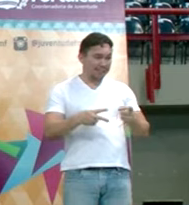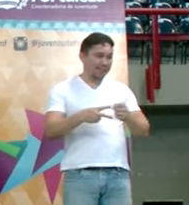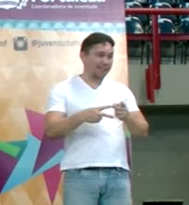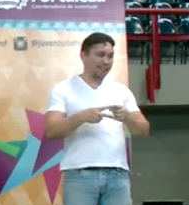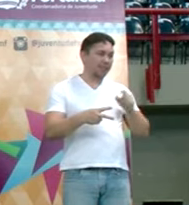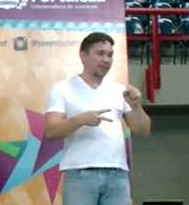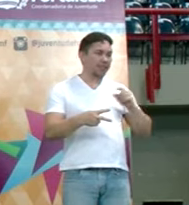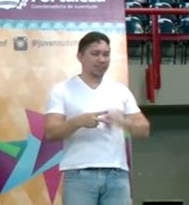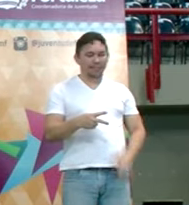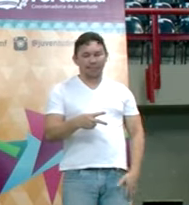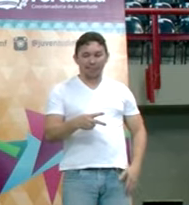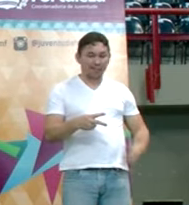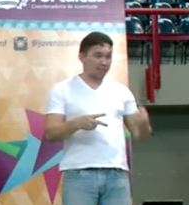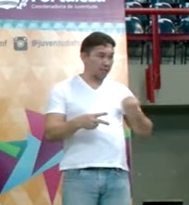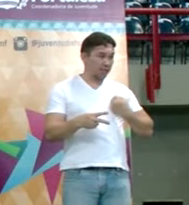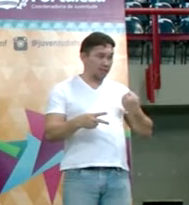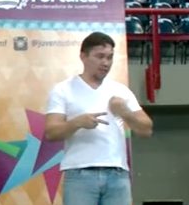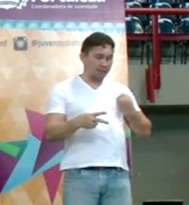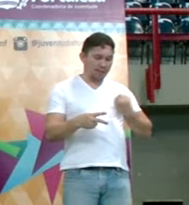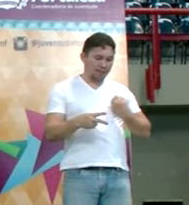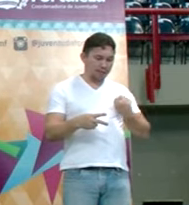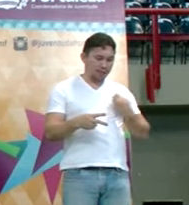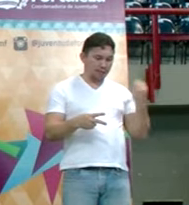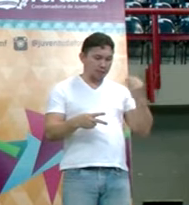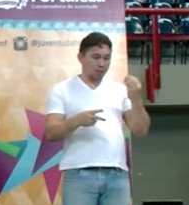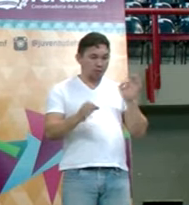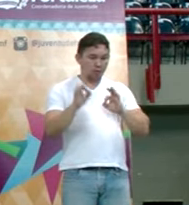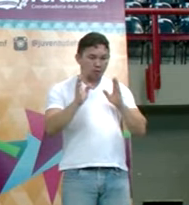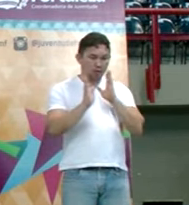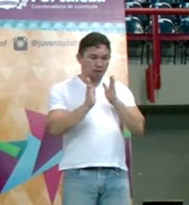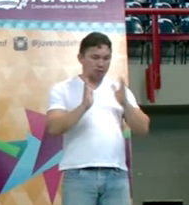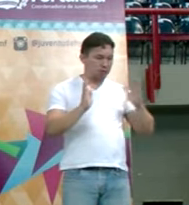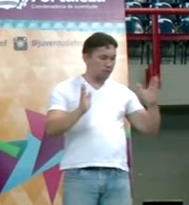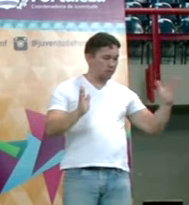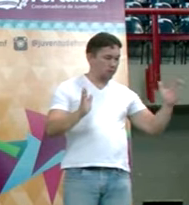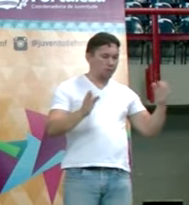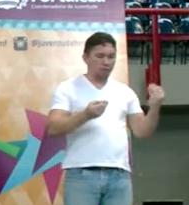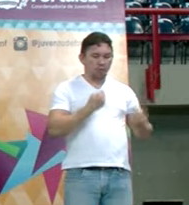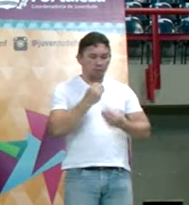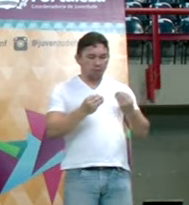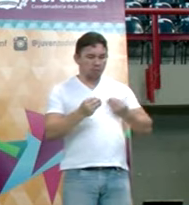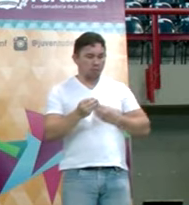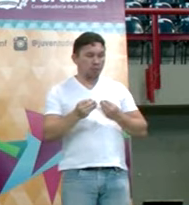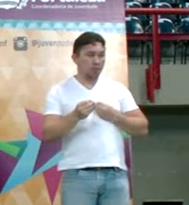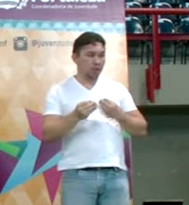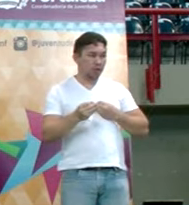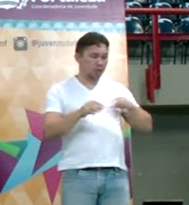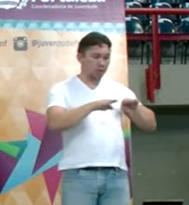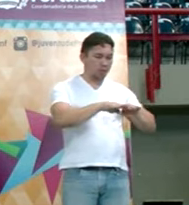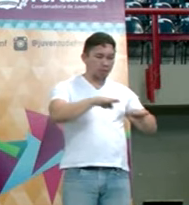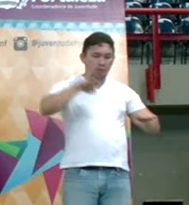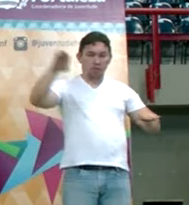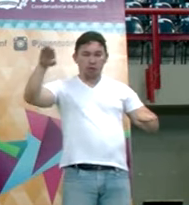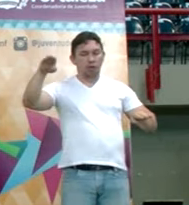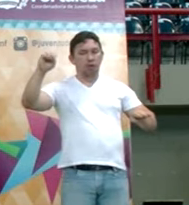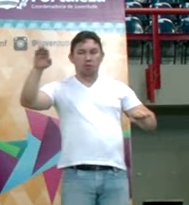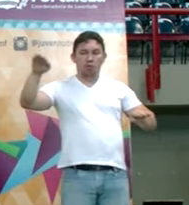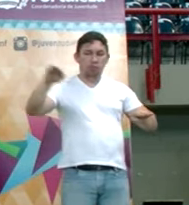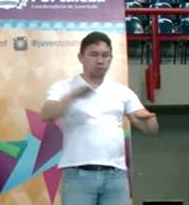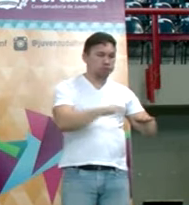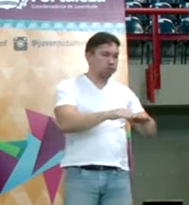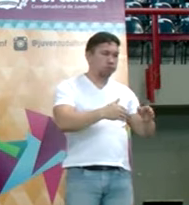primeira coisa pegar os valores e colocar os valores em ordem ordem o quê crescente ou decrescente tanto